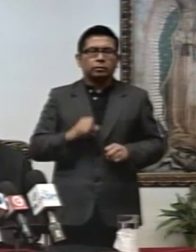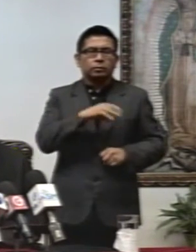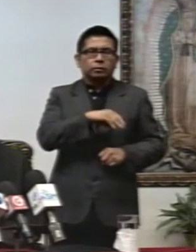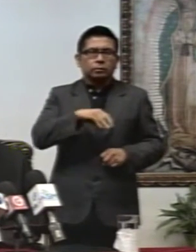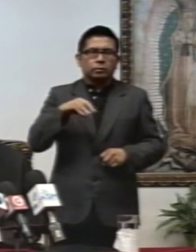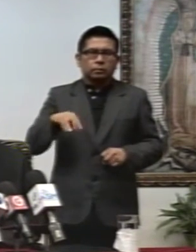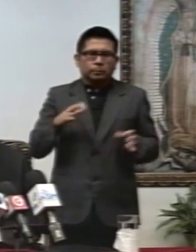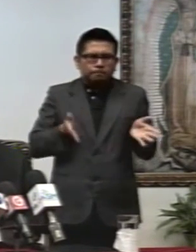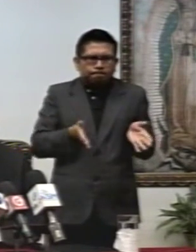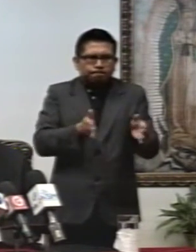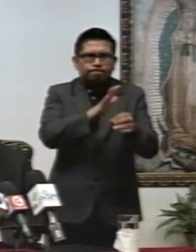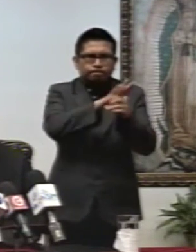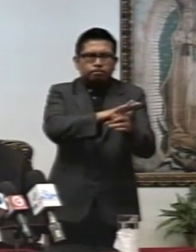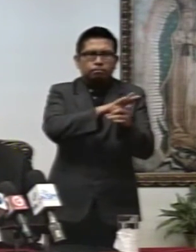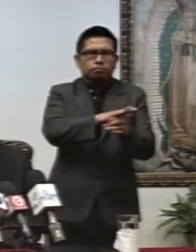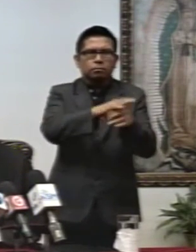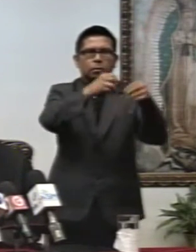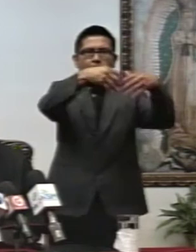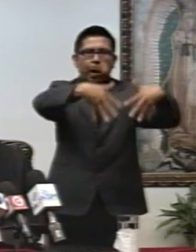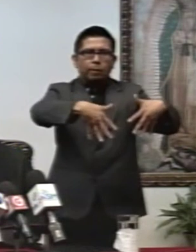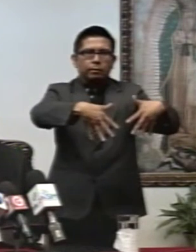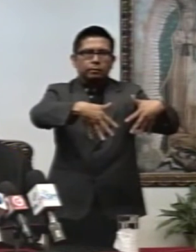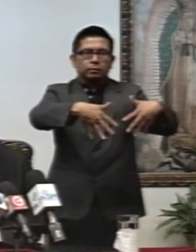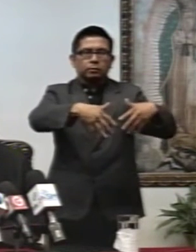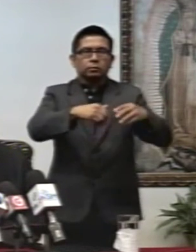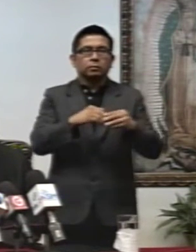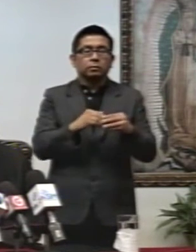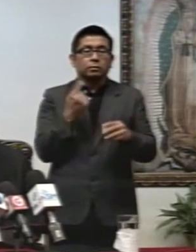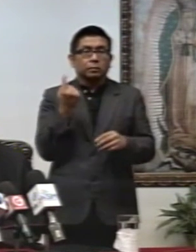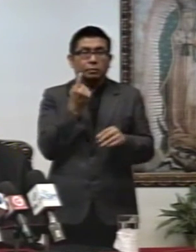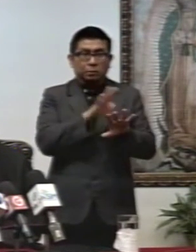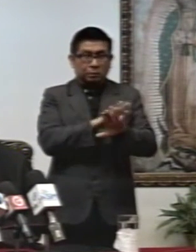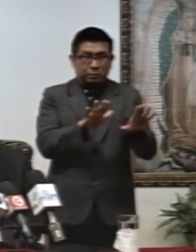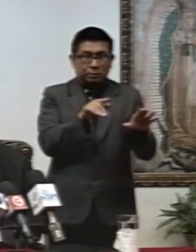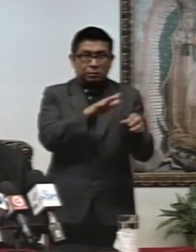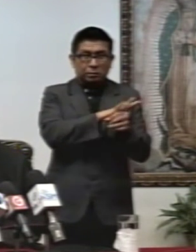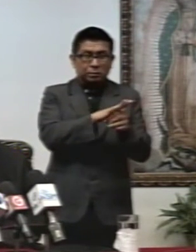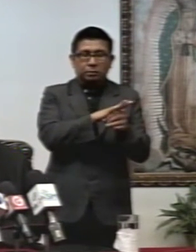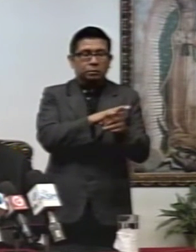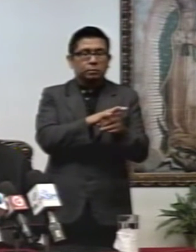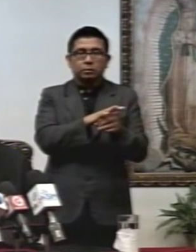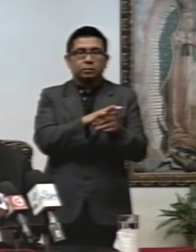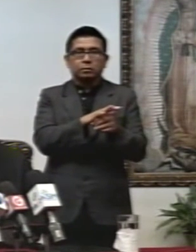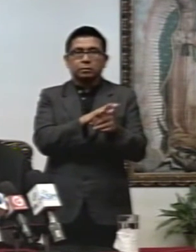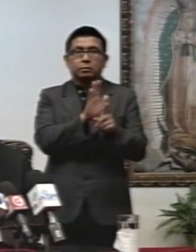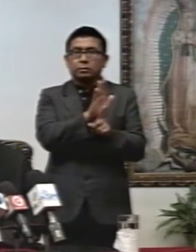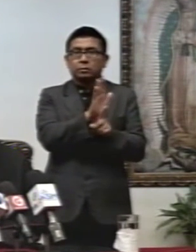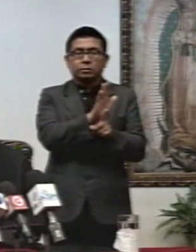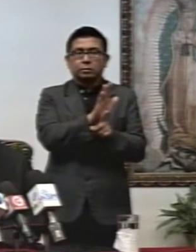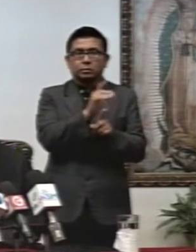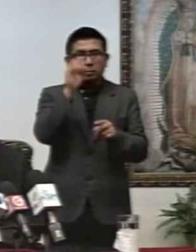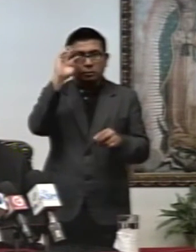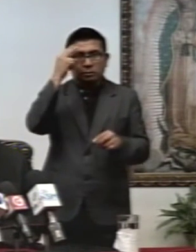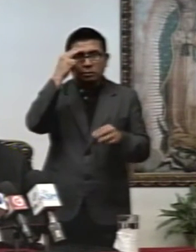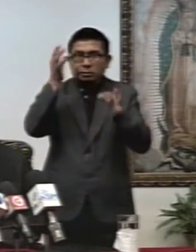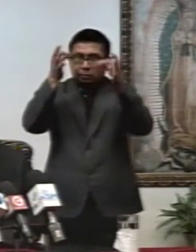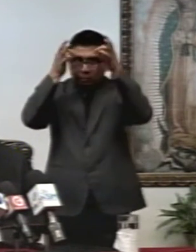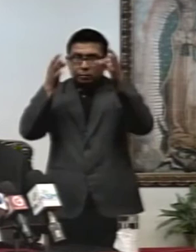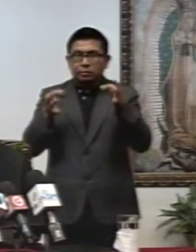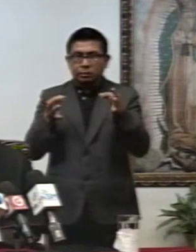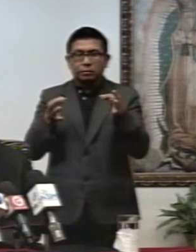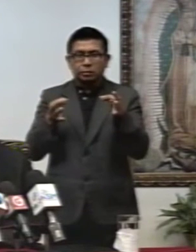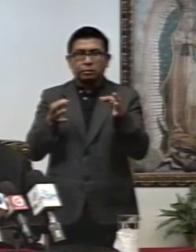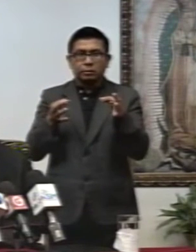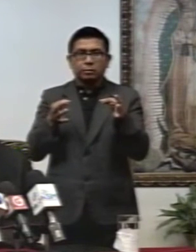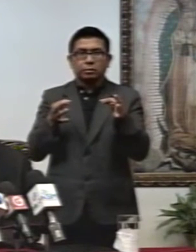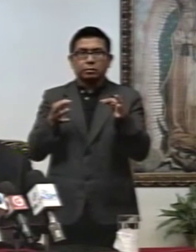esfuerzo por reprimir el crimen, pero no basta, y no son ni siquiera las principales medidas con